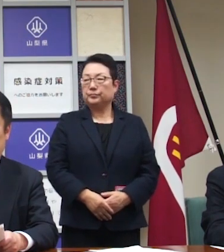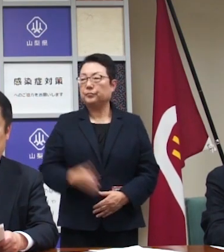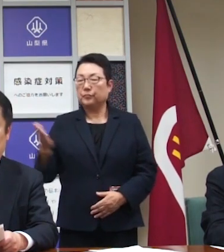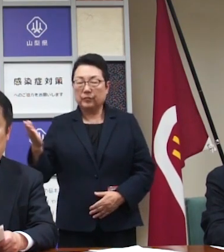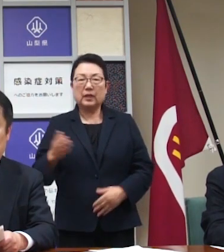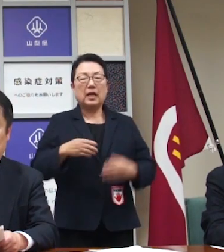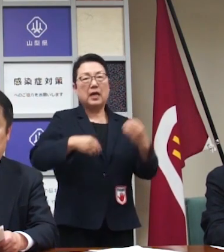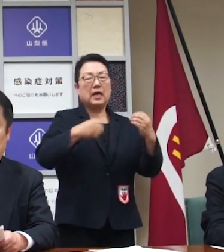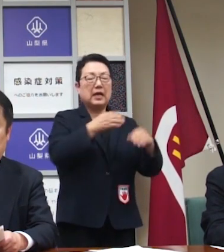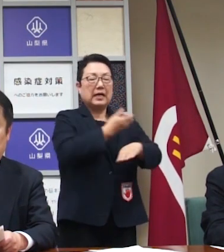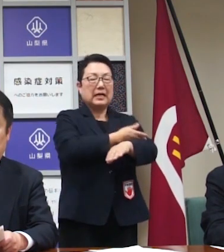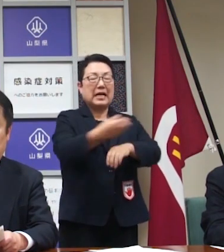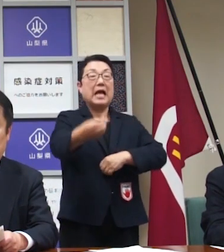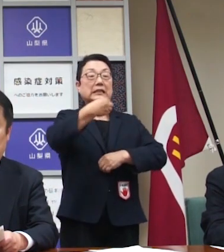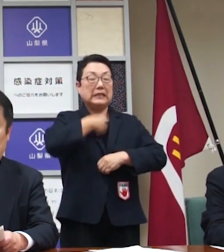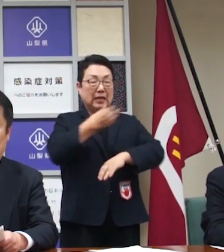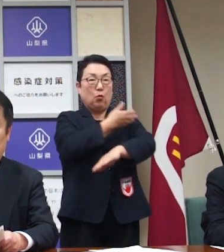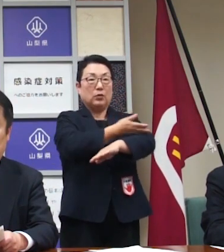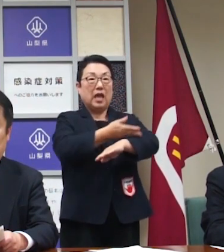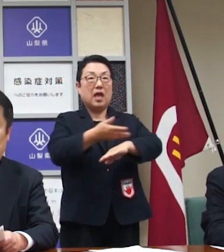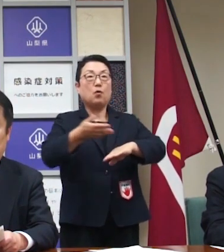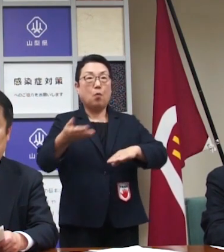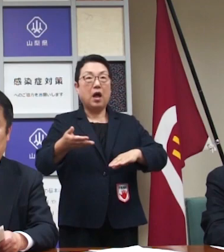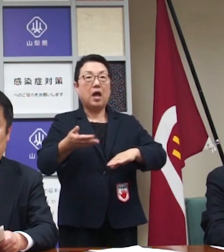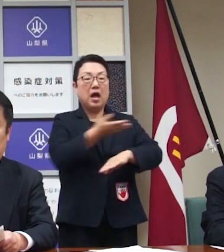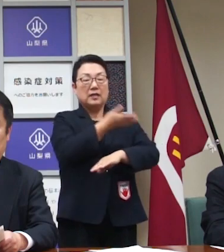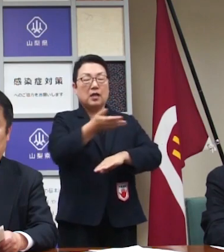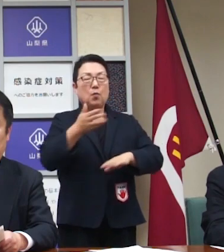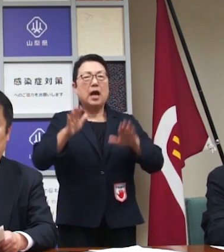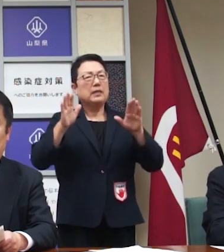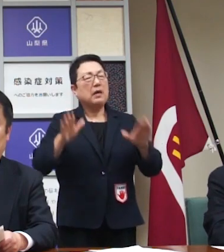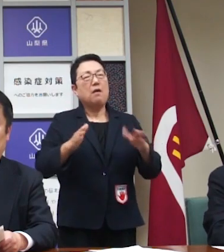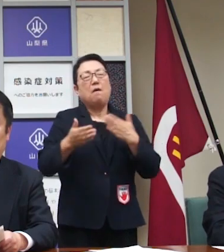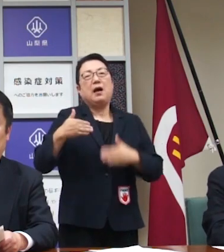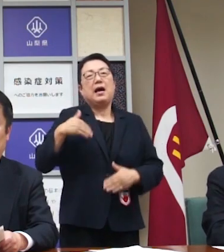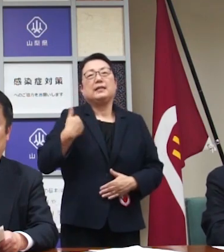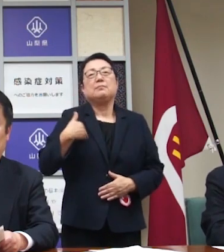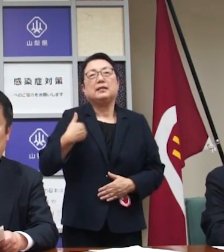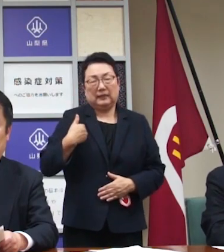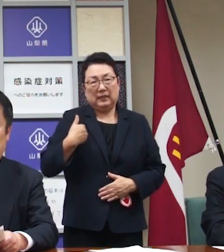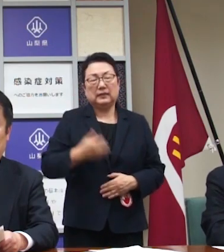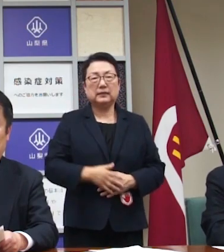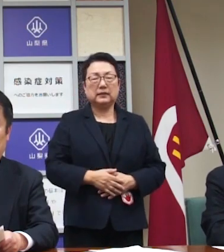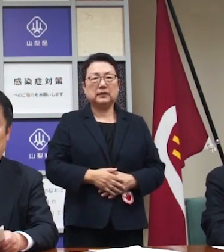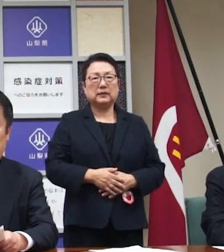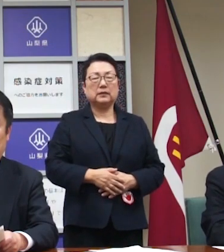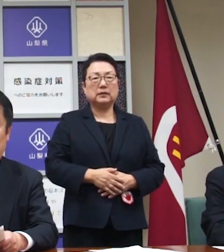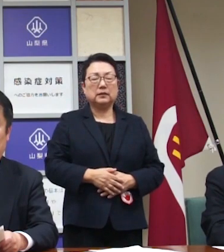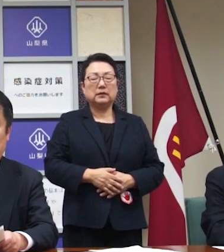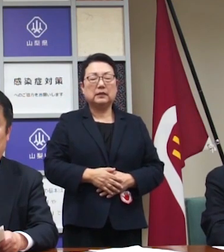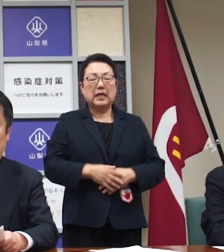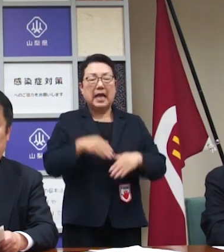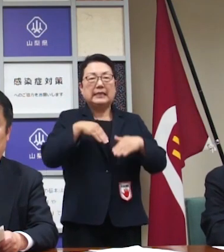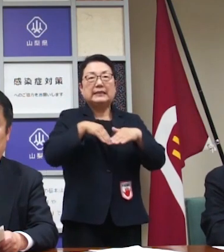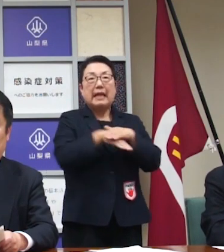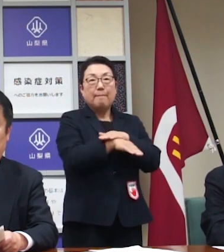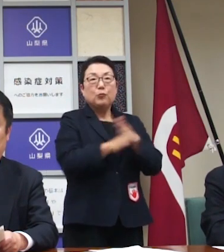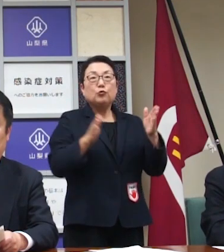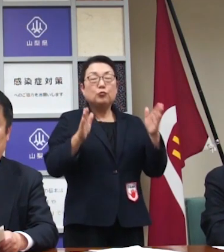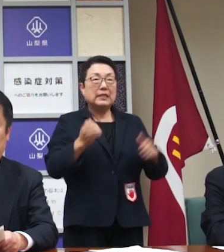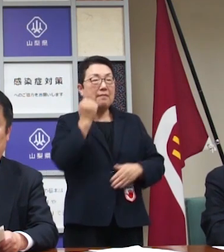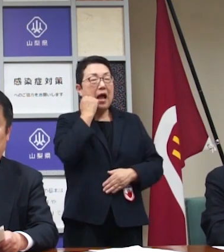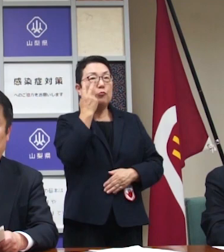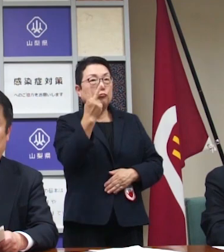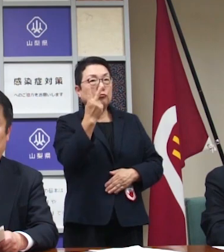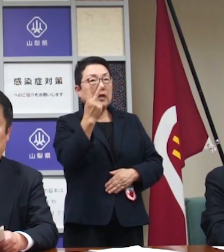感染経路につきましては現在のところ分かっておりません。ご存知のように潜伏期が2日